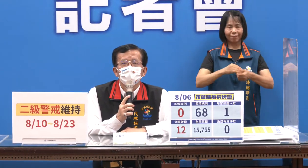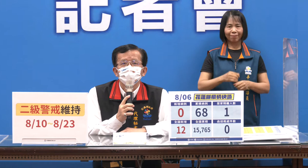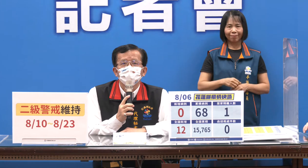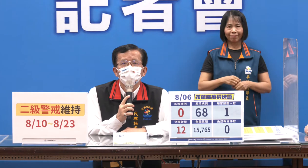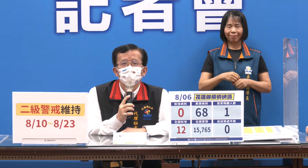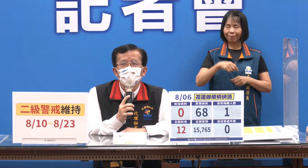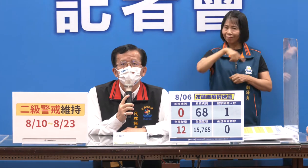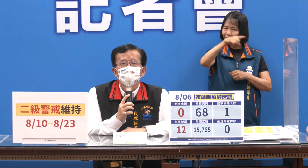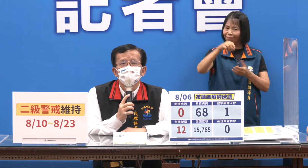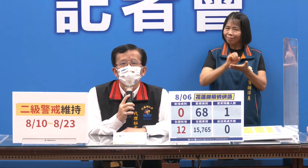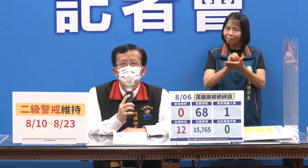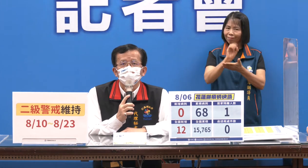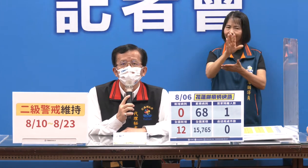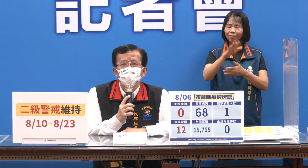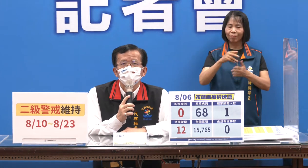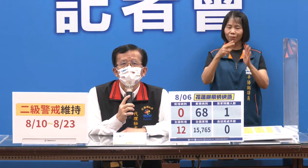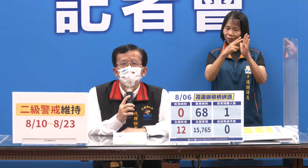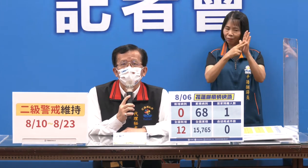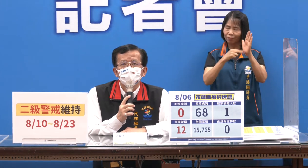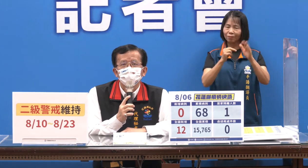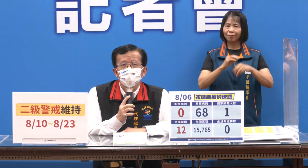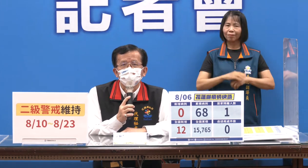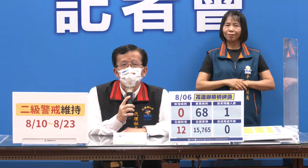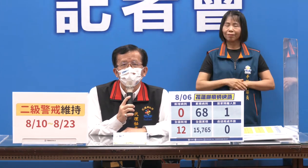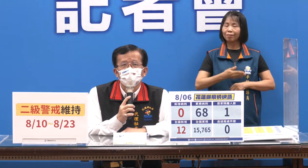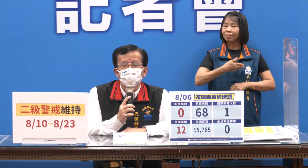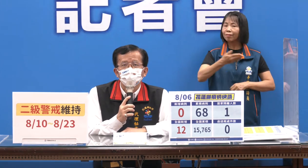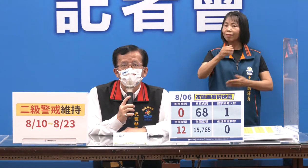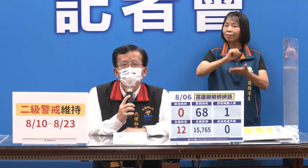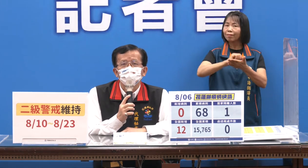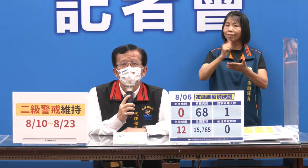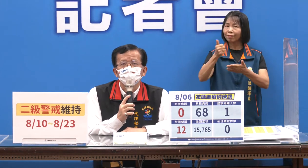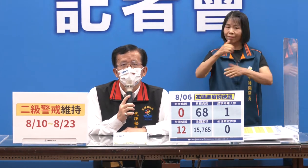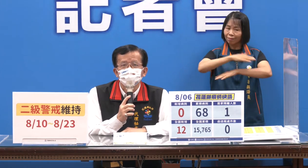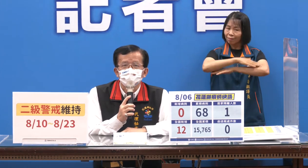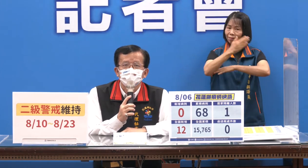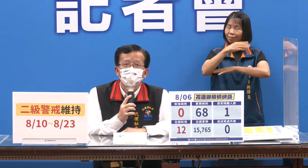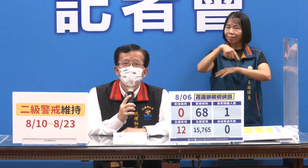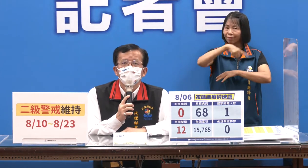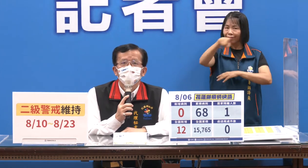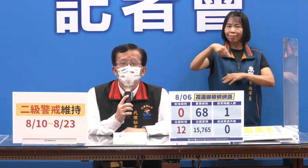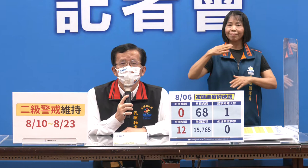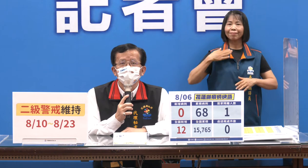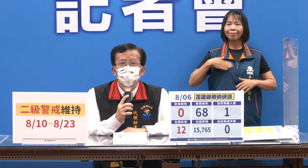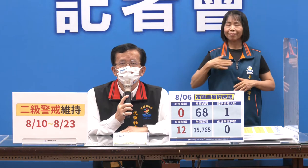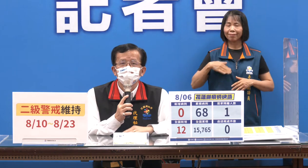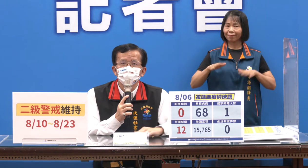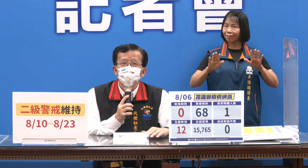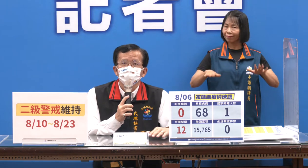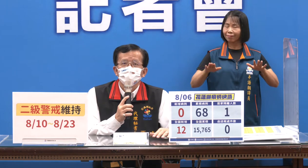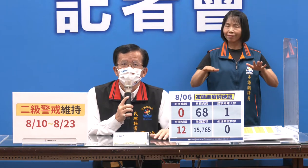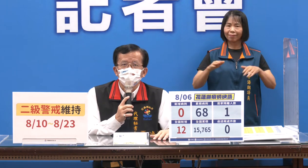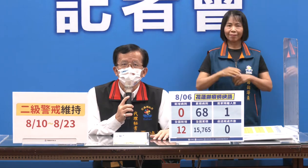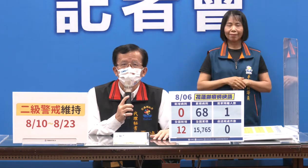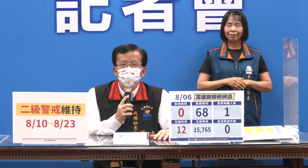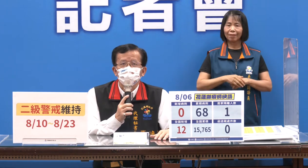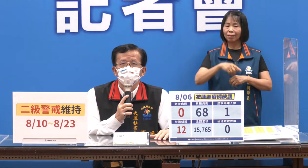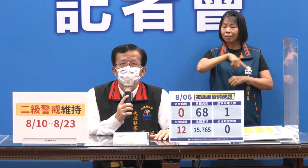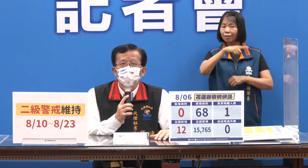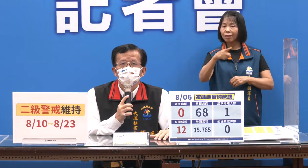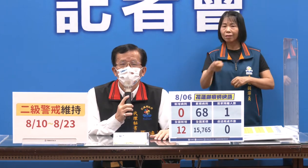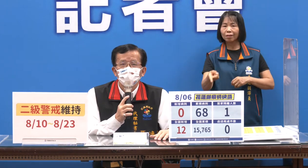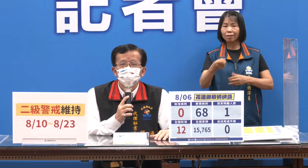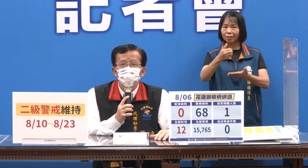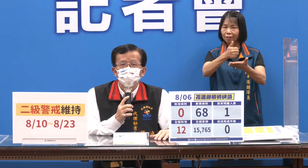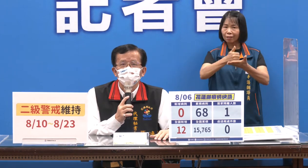友来做报告、做说明，也让媒体好朋友们能够了解。现在先接着